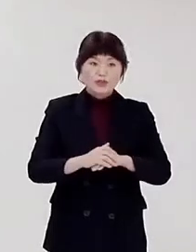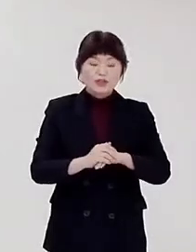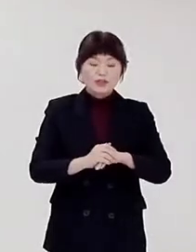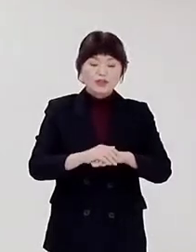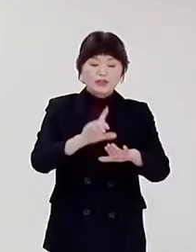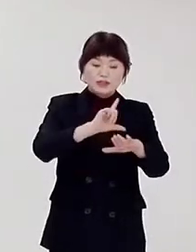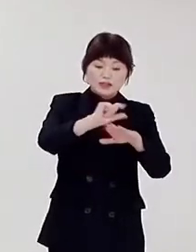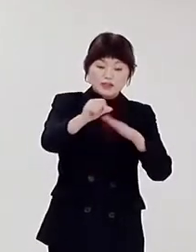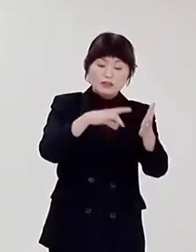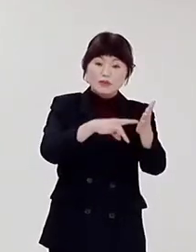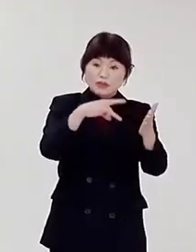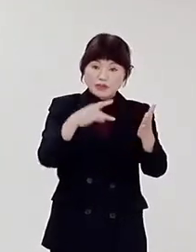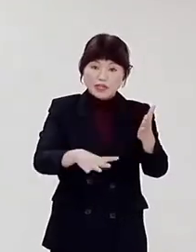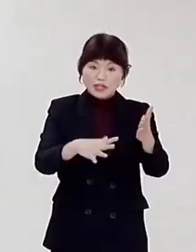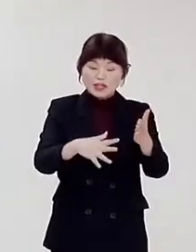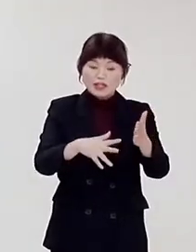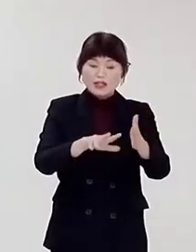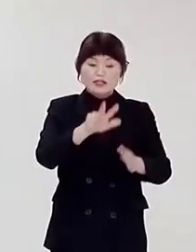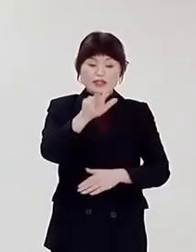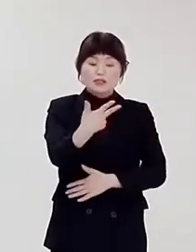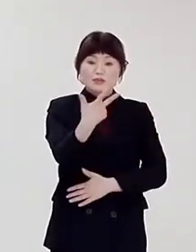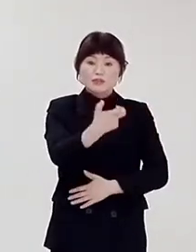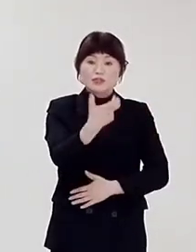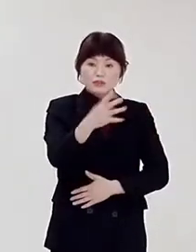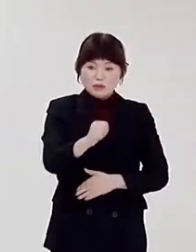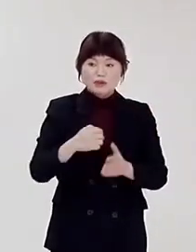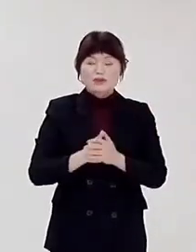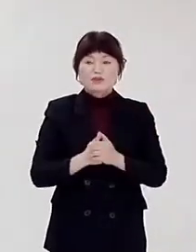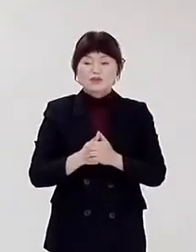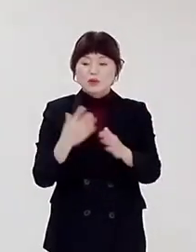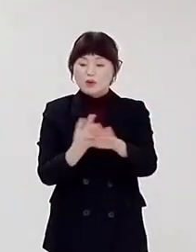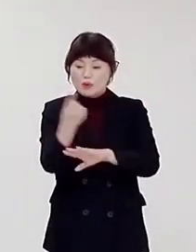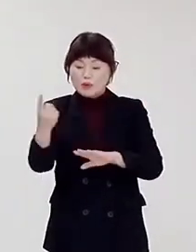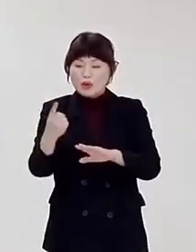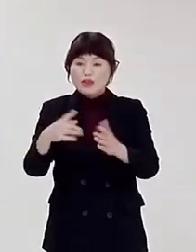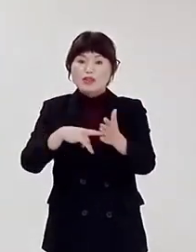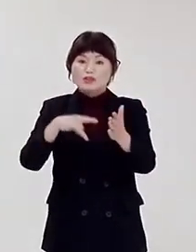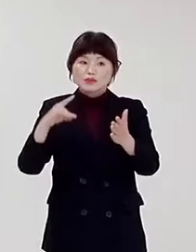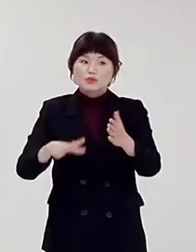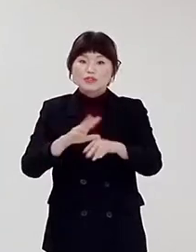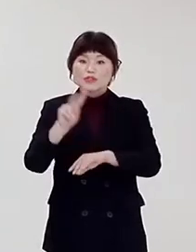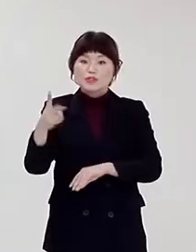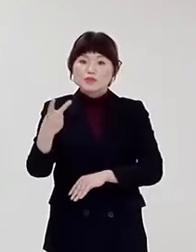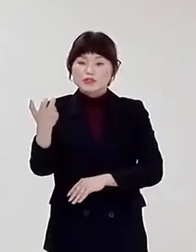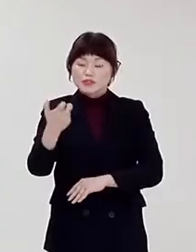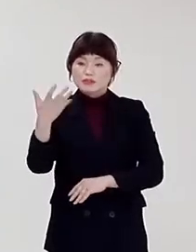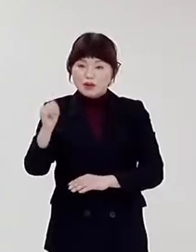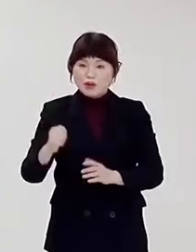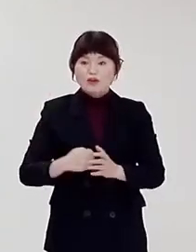977억 원, 세외 수입 271억 원, 지방교부세